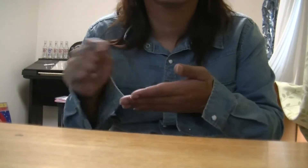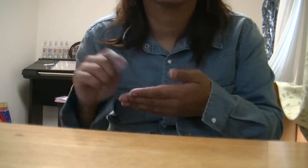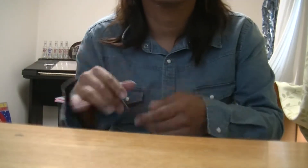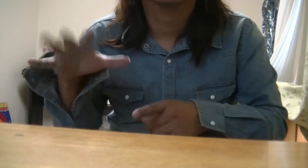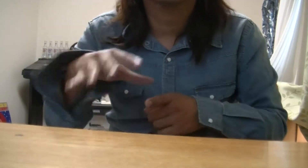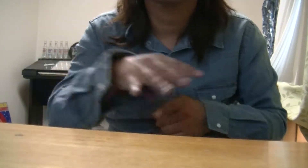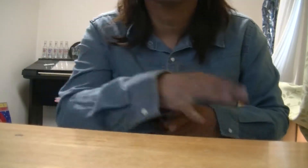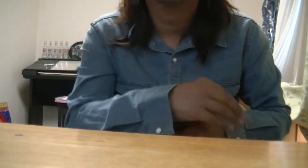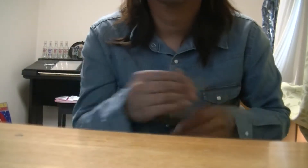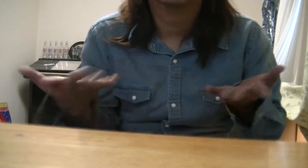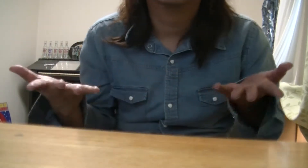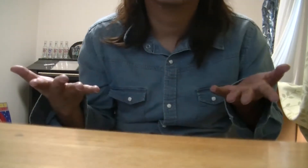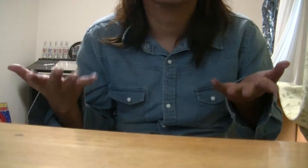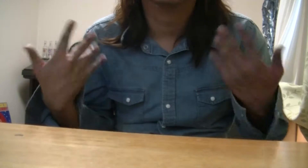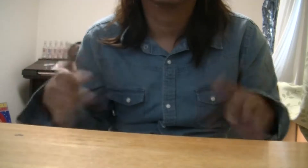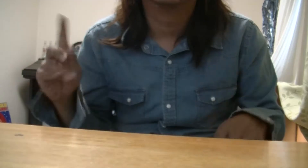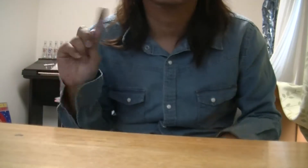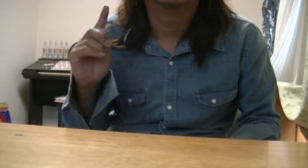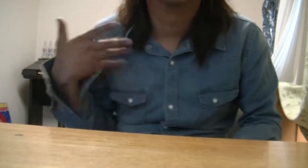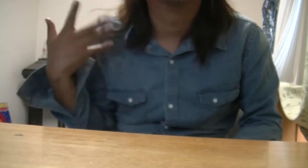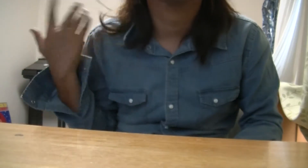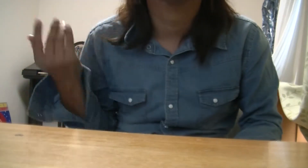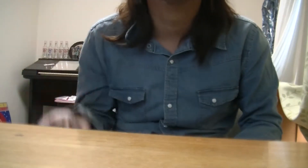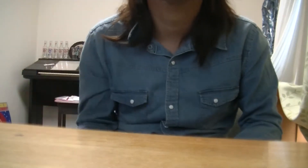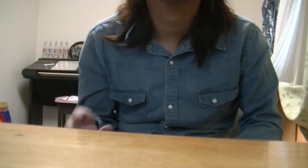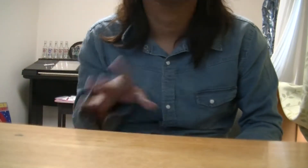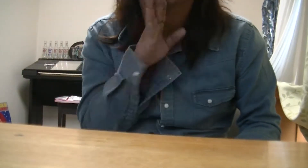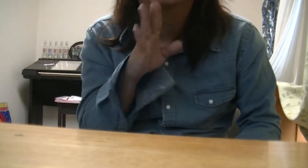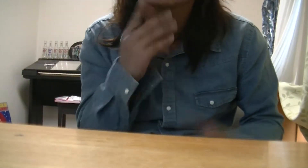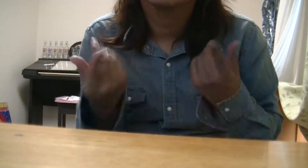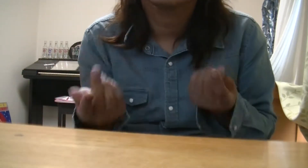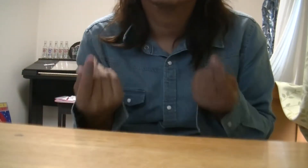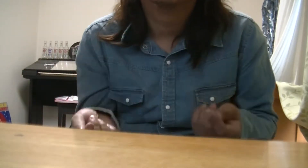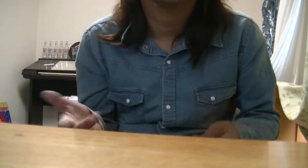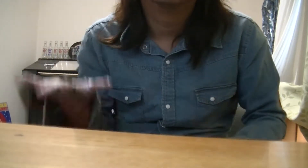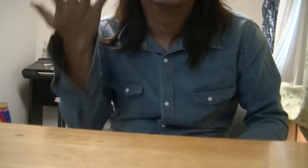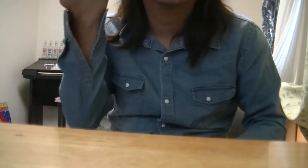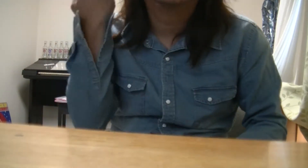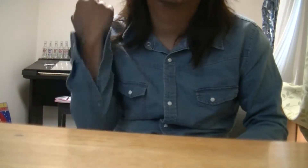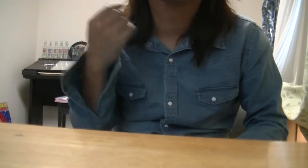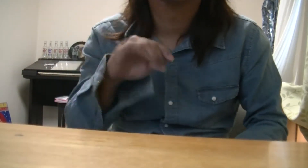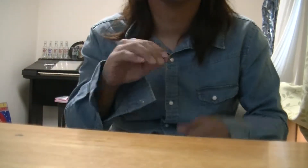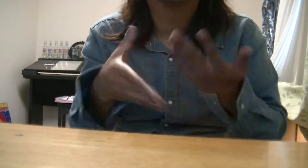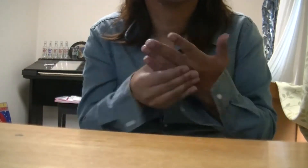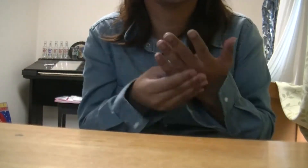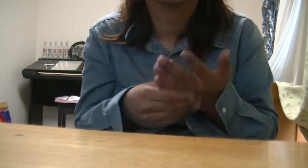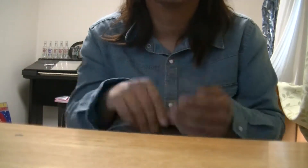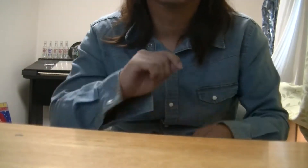で探すんですかとか言うからね。え、マジっすよ。昔は駅に必ず黒板があった